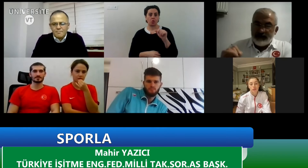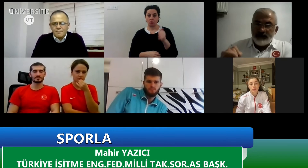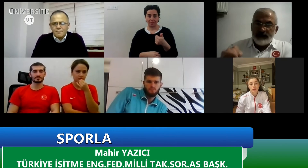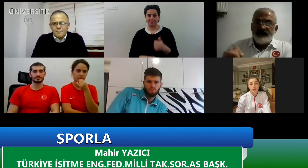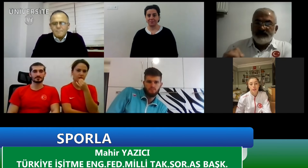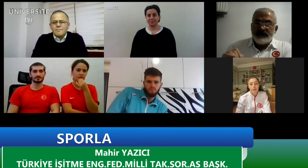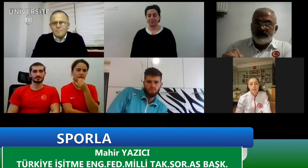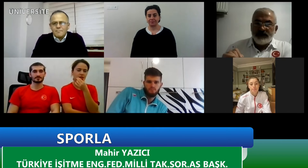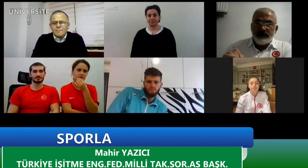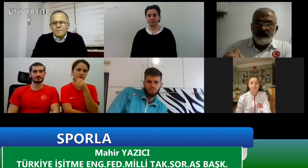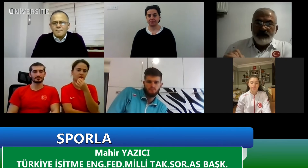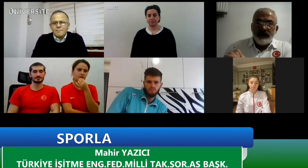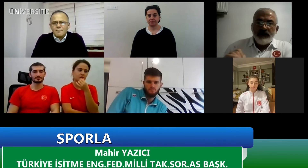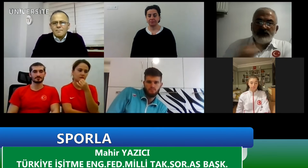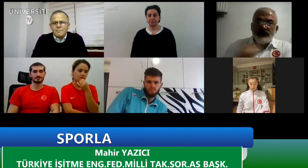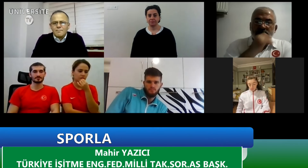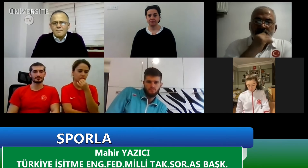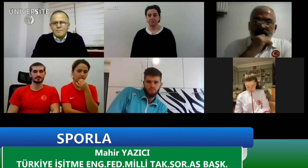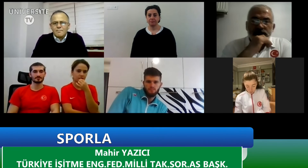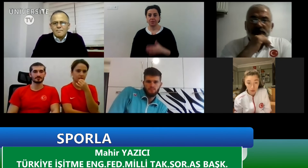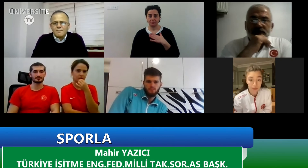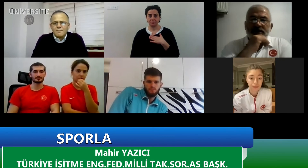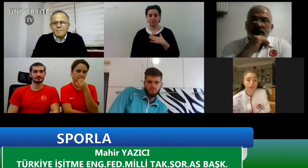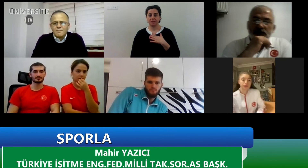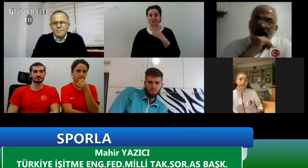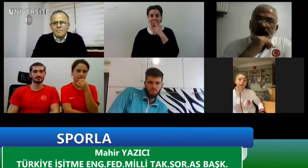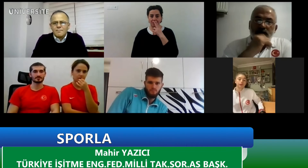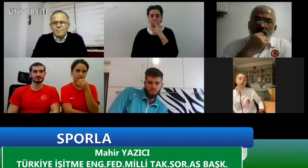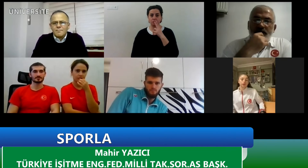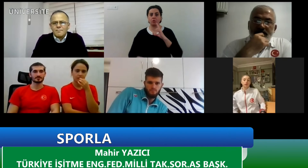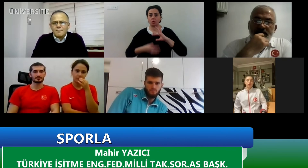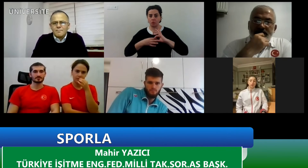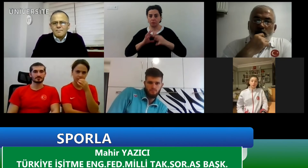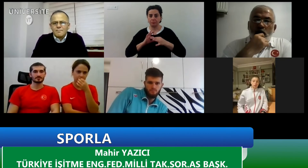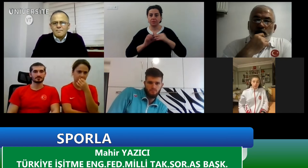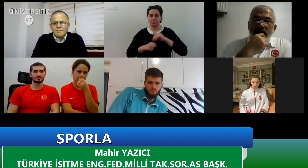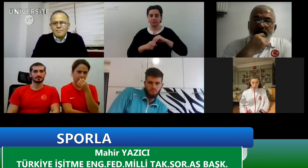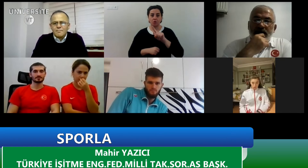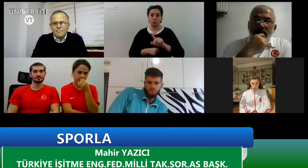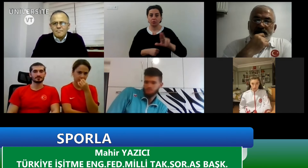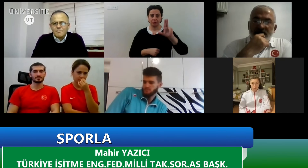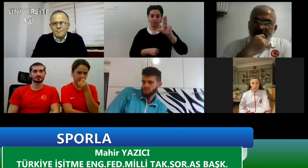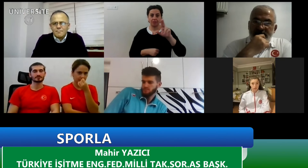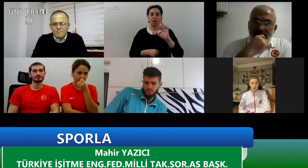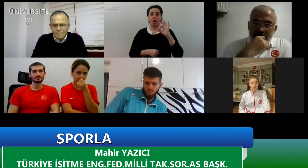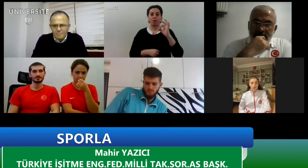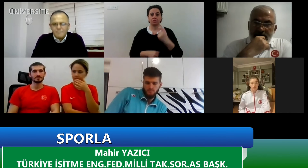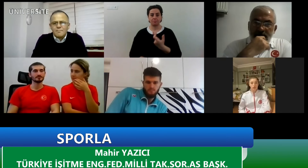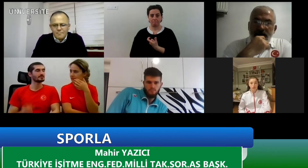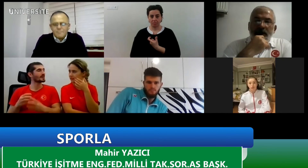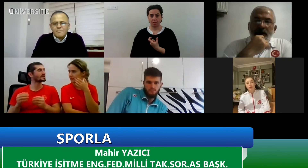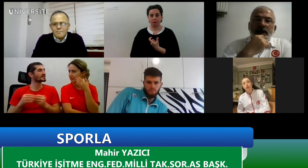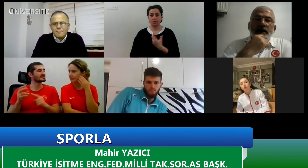Neydi? Hedefimize bir bakalım. Biz hocam, Tekin hocam, Samsun'da yapılan olimpiyatlarda 17 altın madalyayla